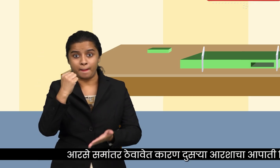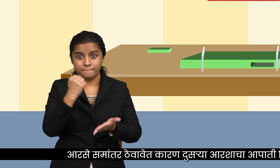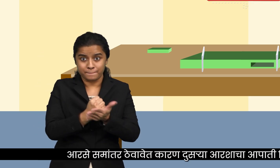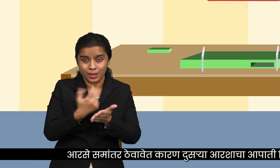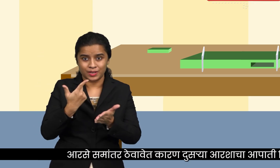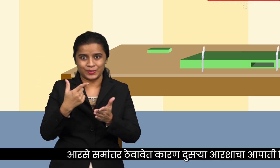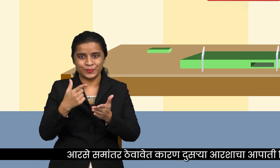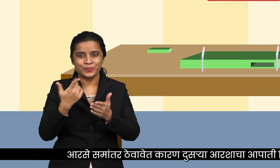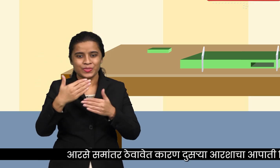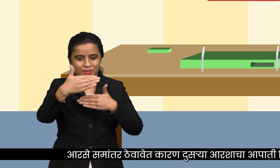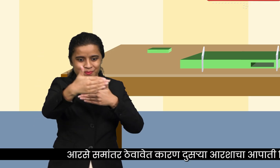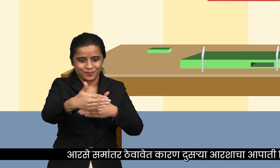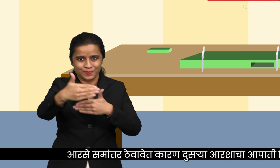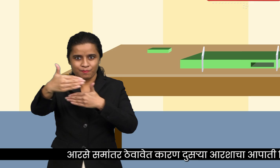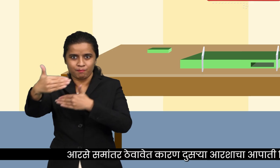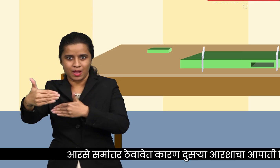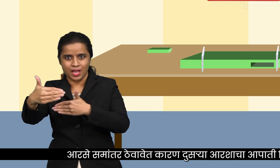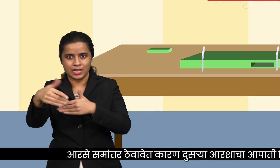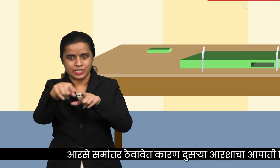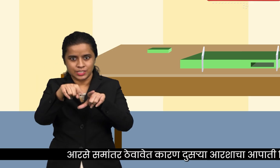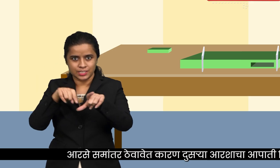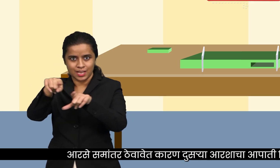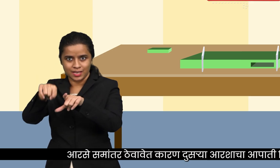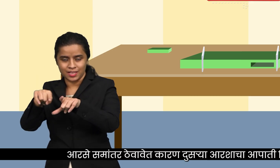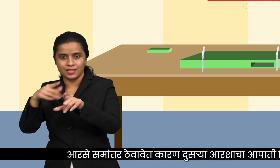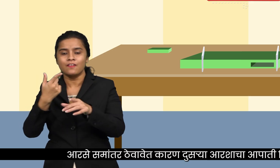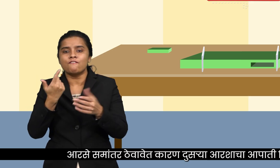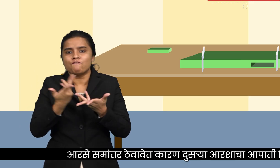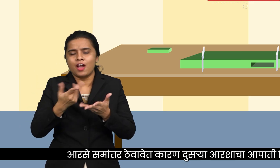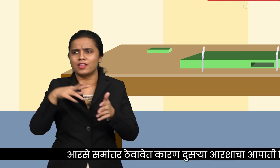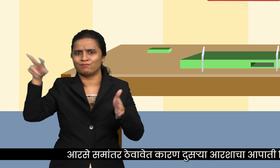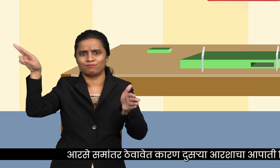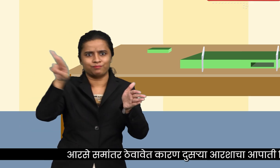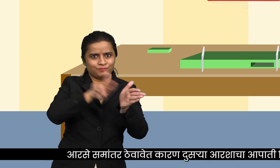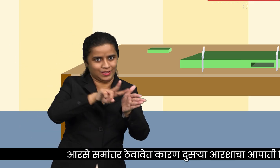समांतर ठेवावेत कारण दुसऱ्या आरशाची आपती किरण